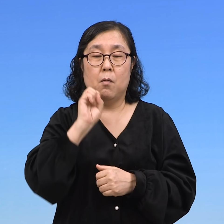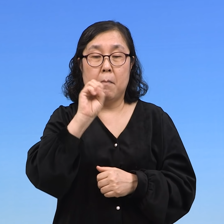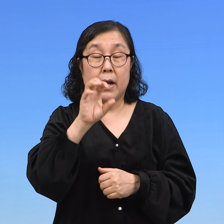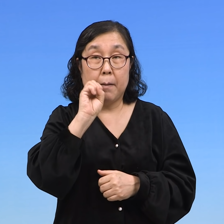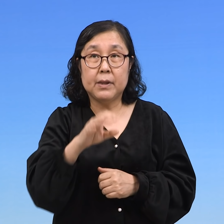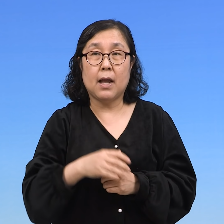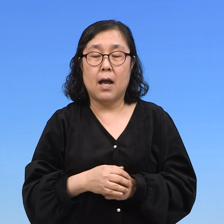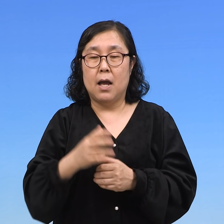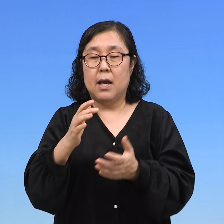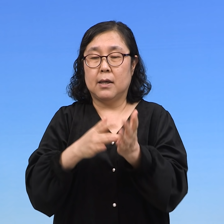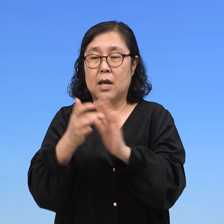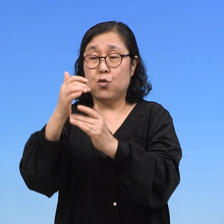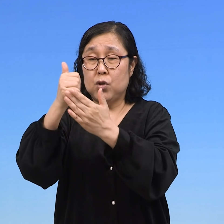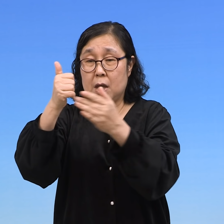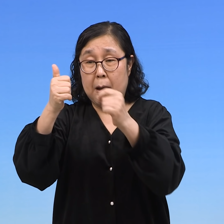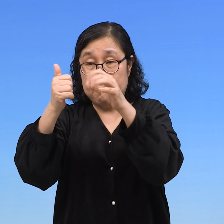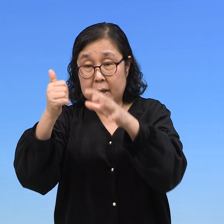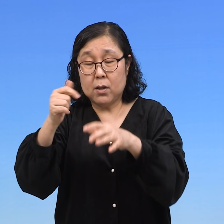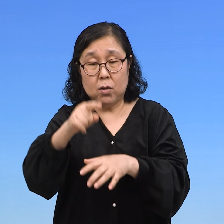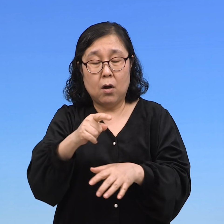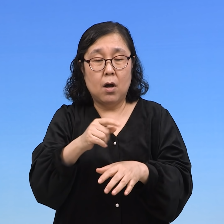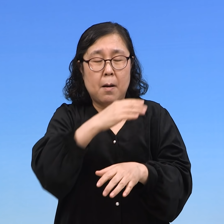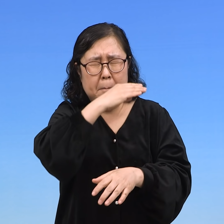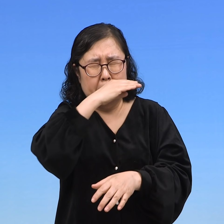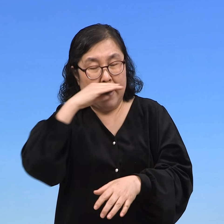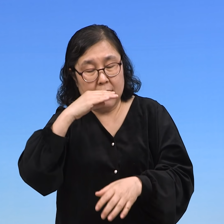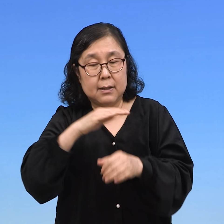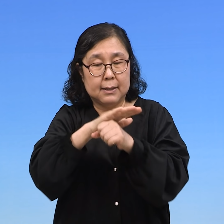주님 앞에서 좀 제대로 된 사랑을 좀 해봐라